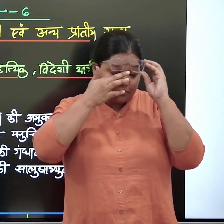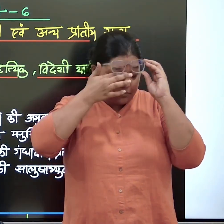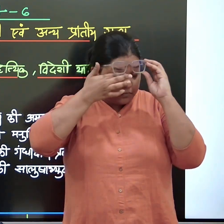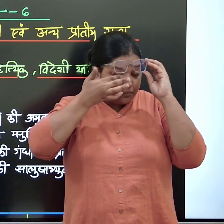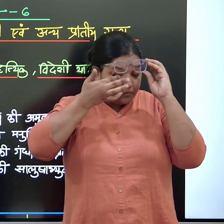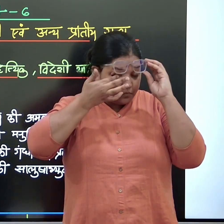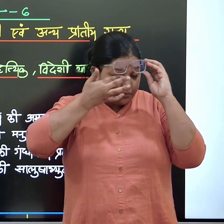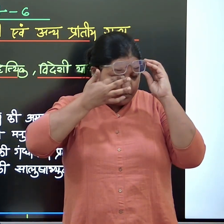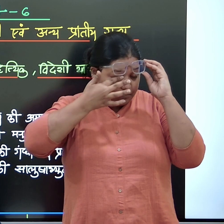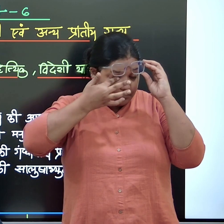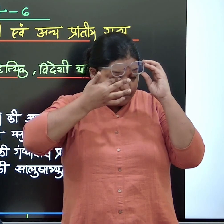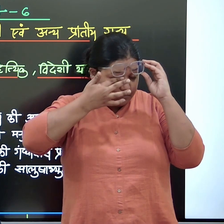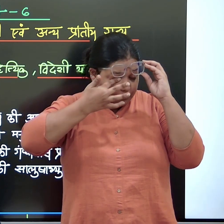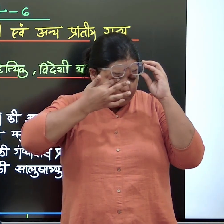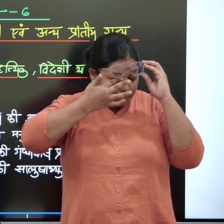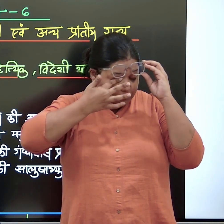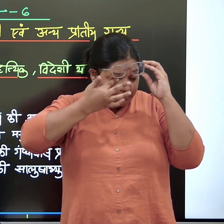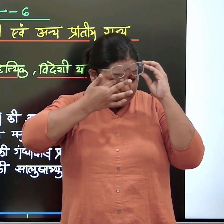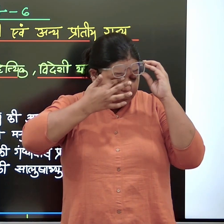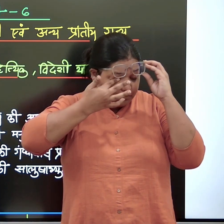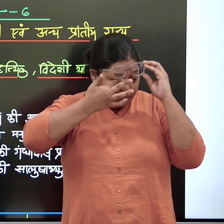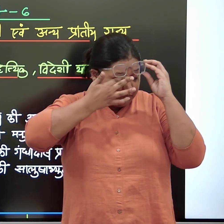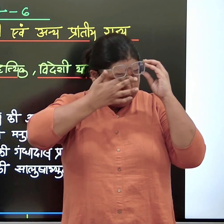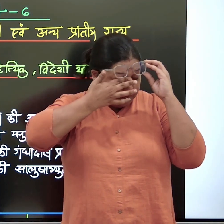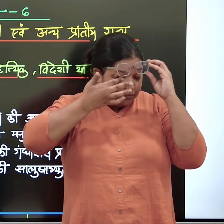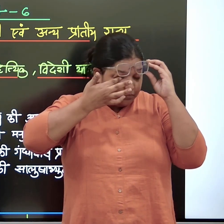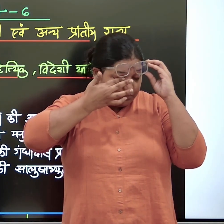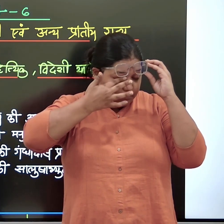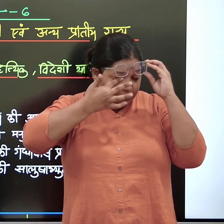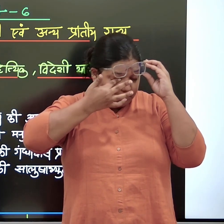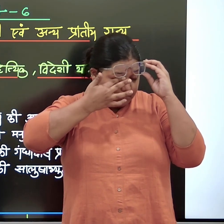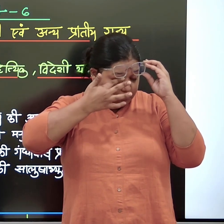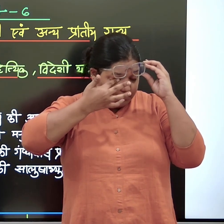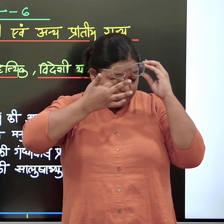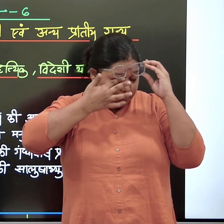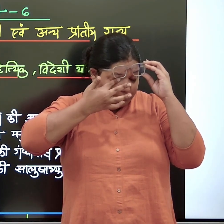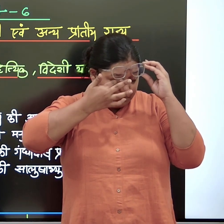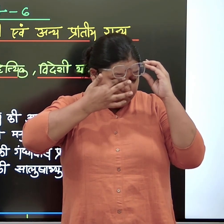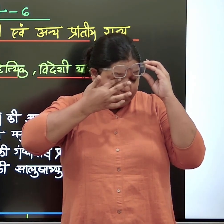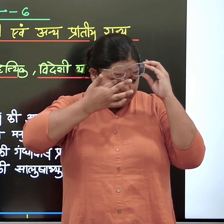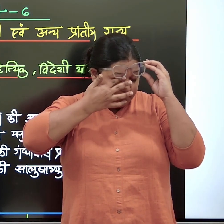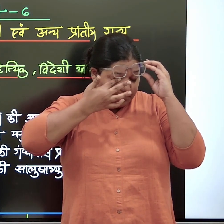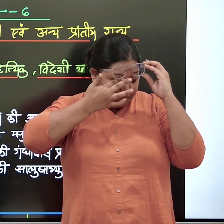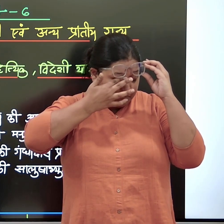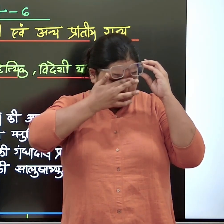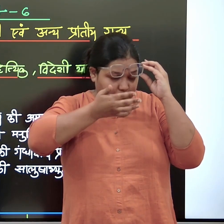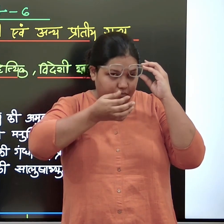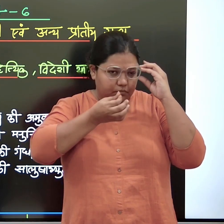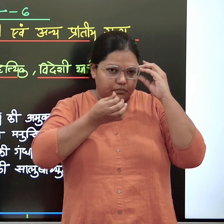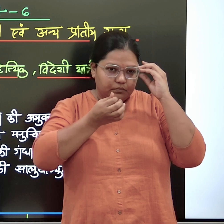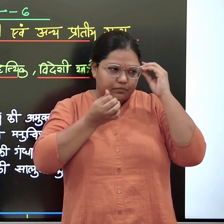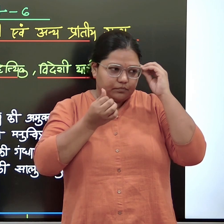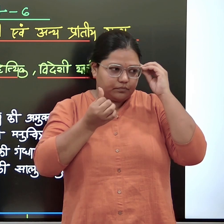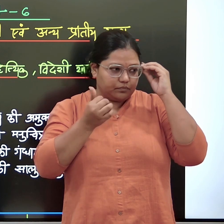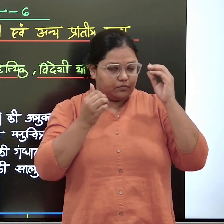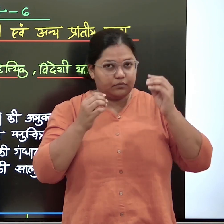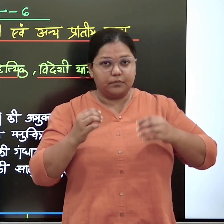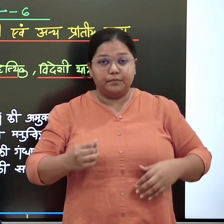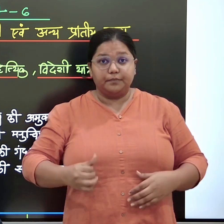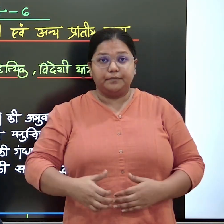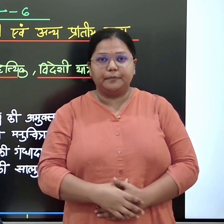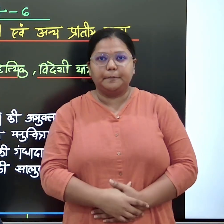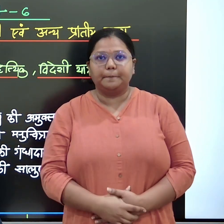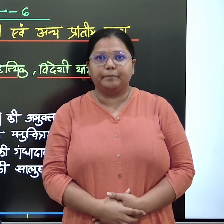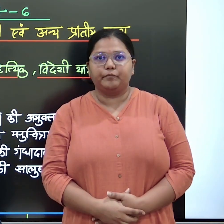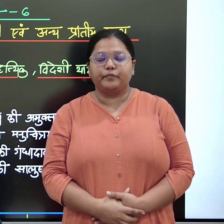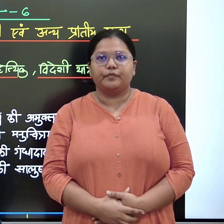का, ठीक। तो ये जो राजाएं थे, है ना, ये जो सुल्तान थे, ये क्या कर रहे थे, धीरे धीरे सभी